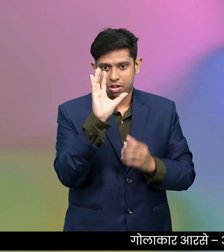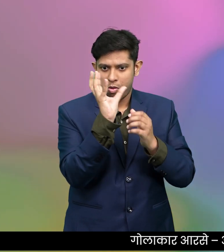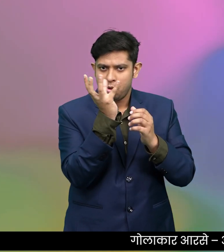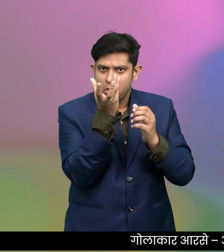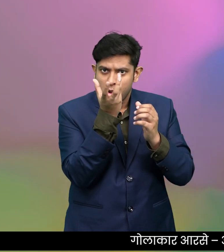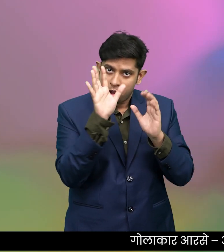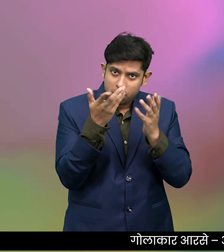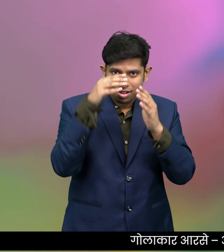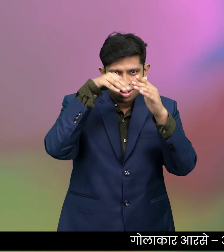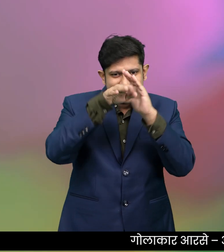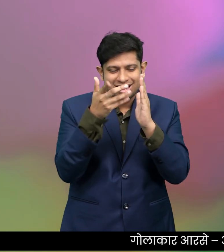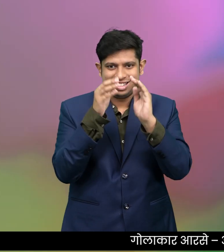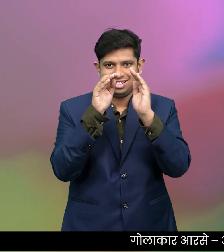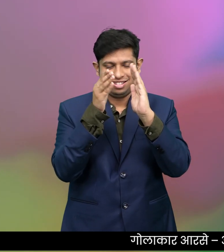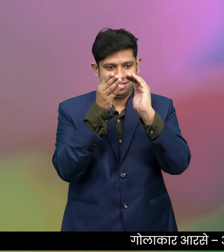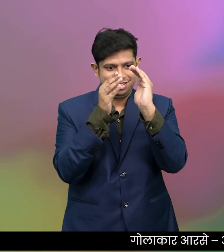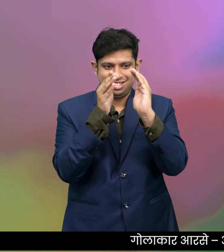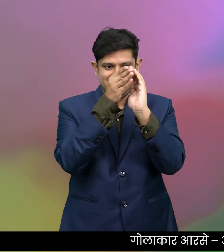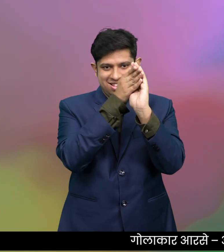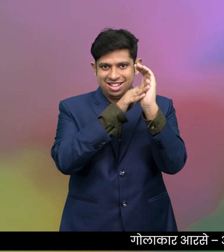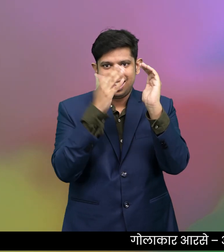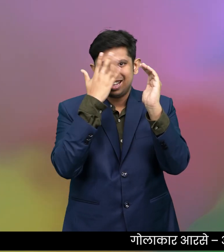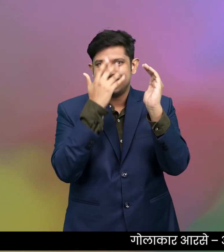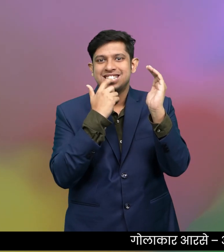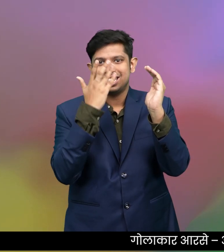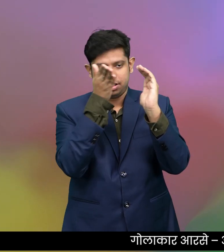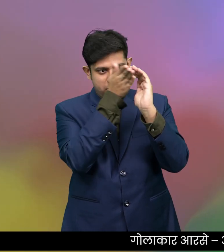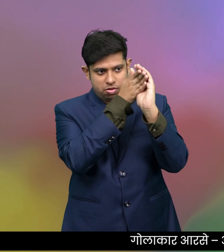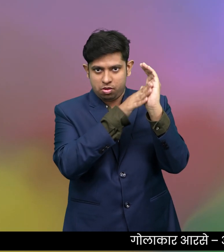गोलाकार आरसे, अवतल आरसा आणि उत्तल आरसा.